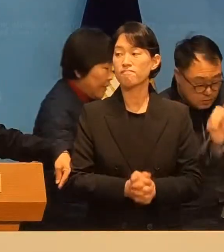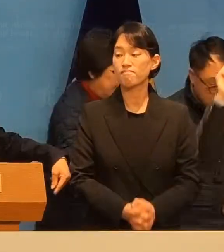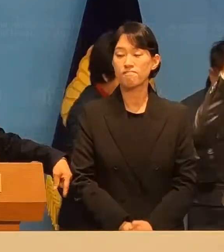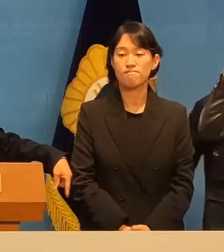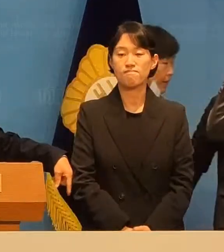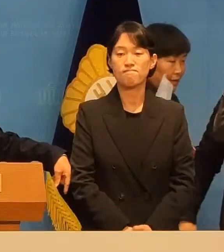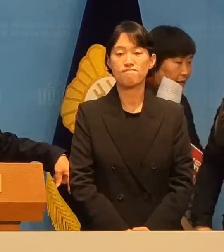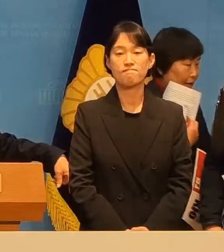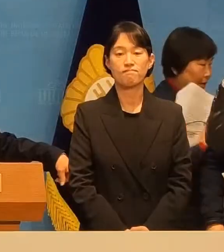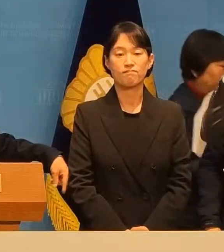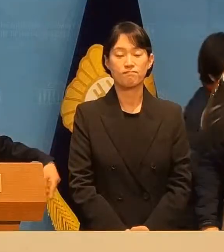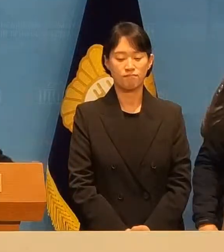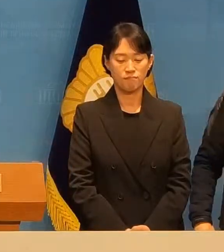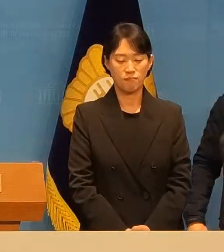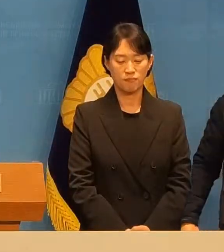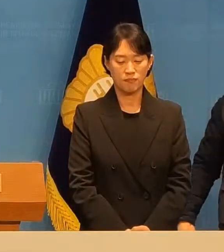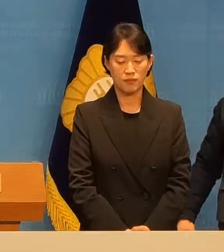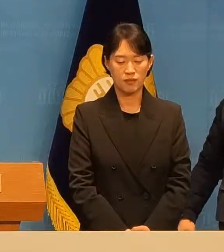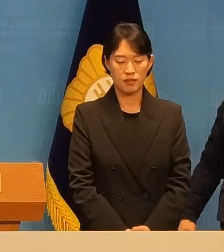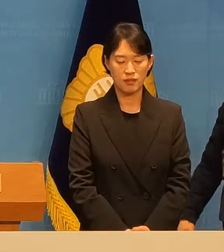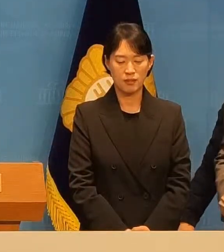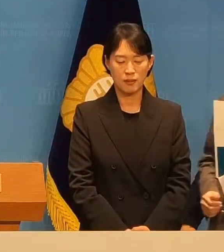유경은 이쪽으로.